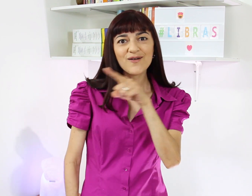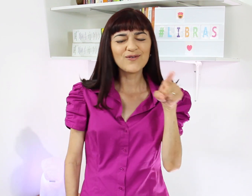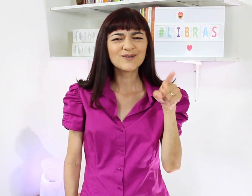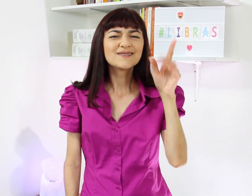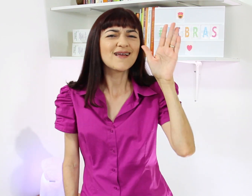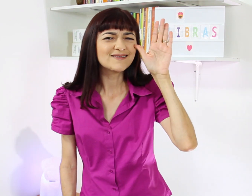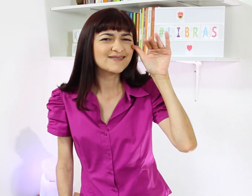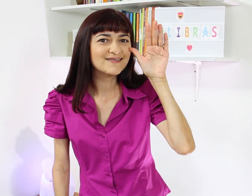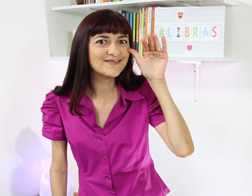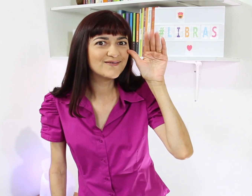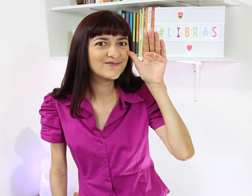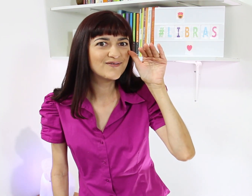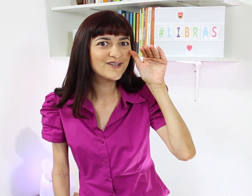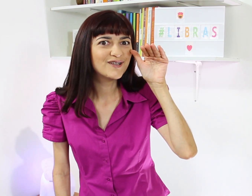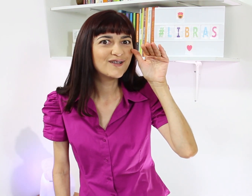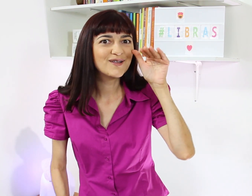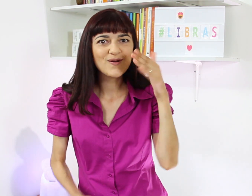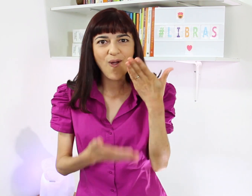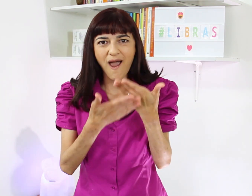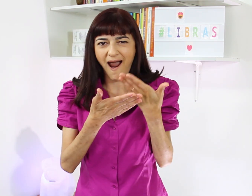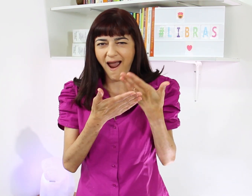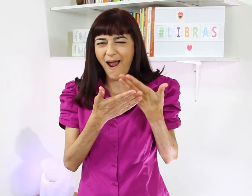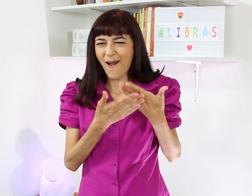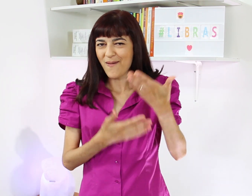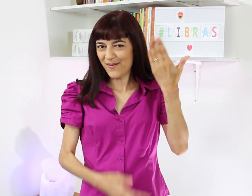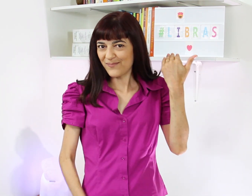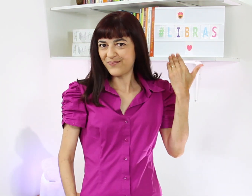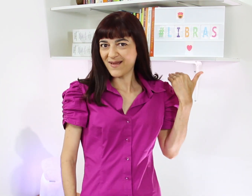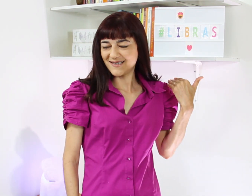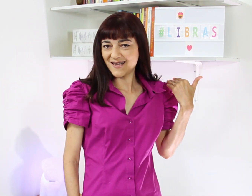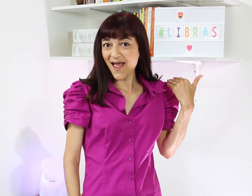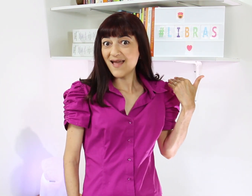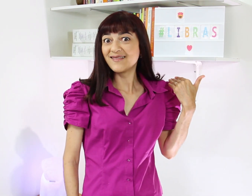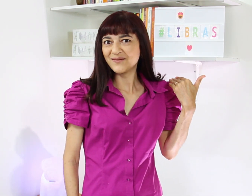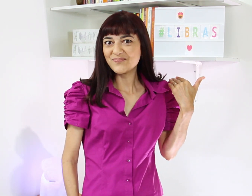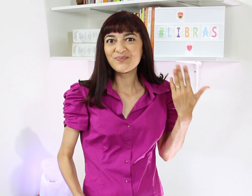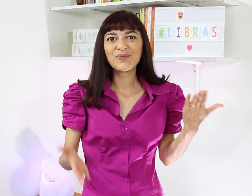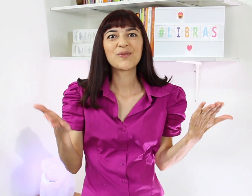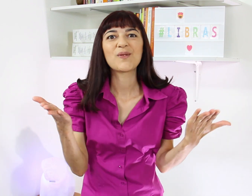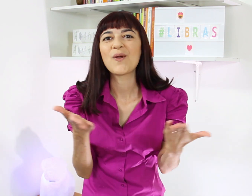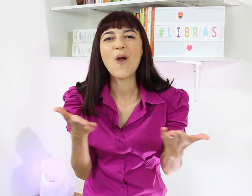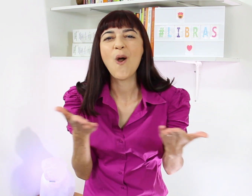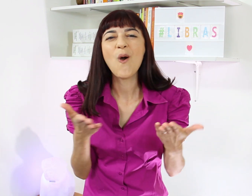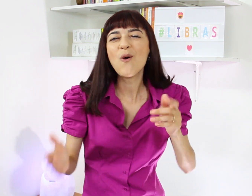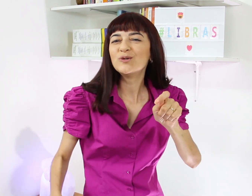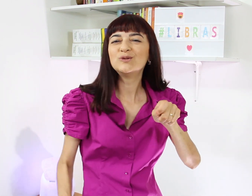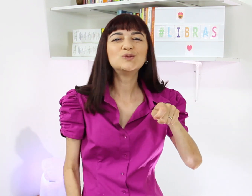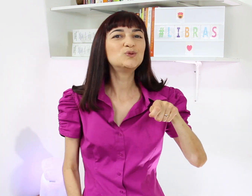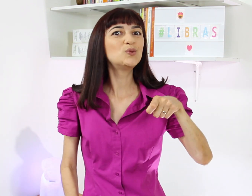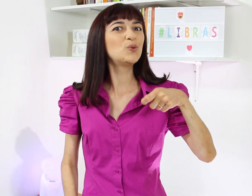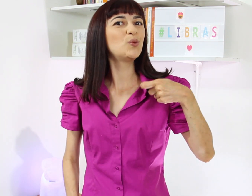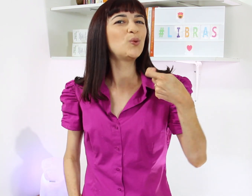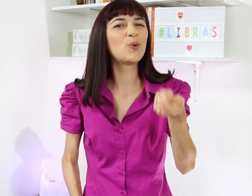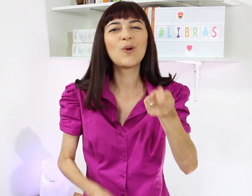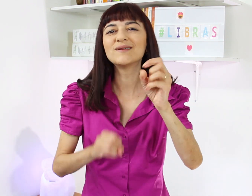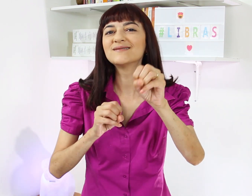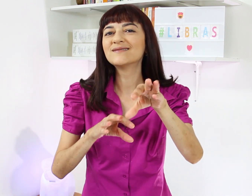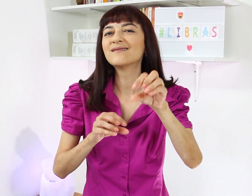Vocês assistiram à nossa última aula? Foi fantástica. E hoje eu vou ensinar para vocês